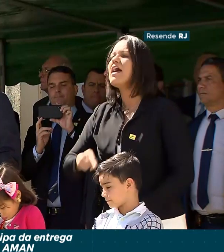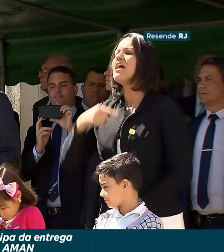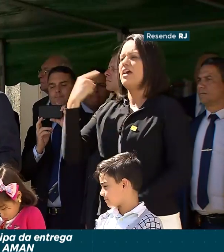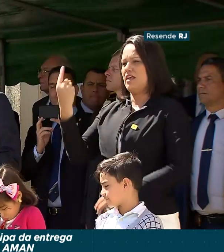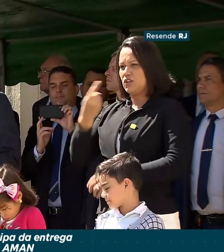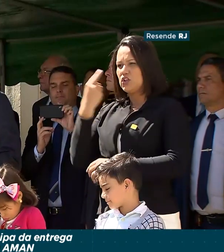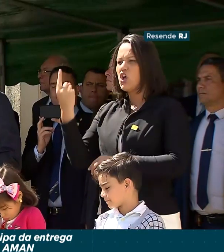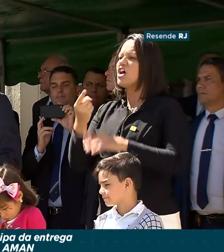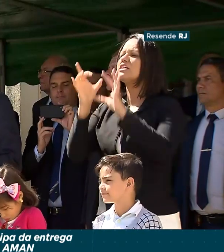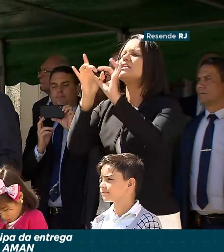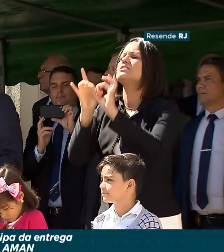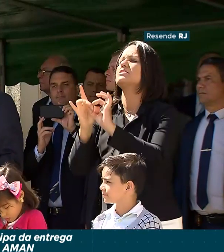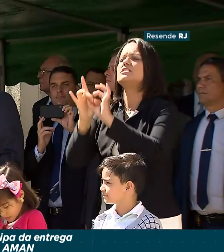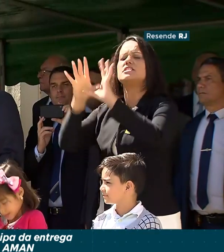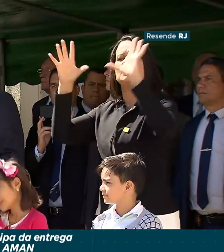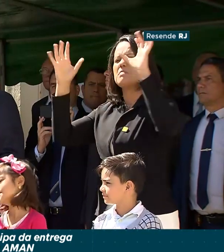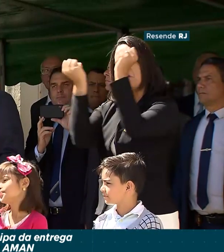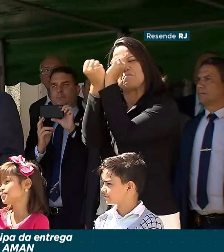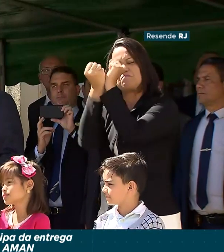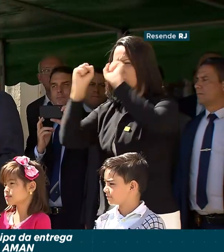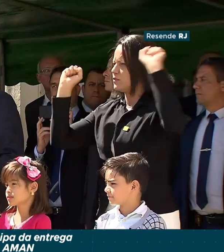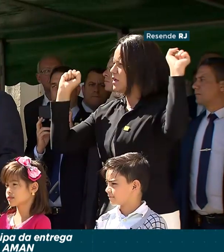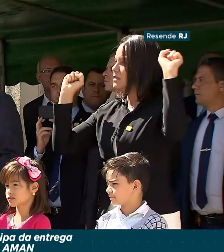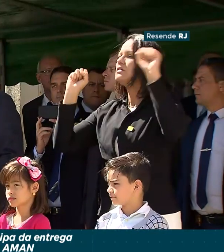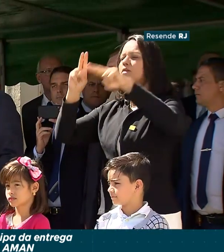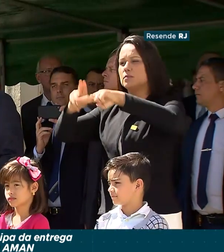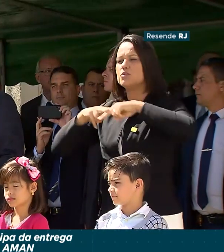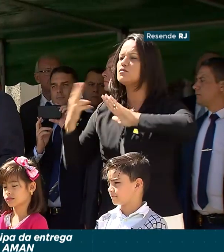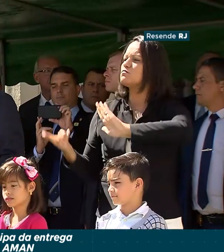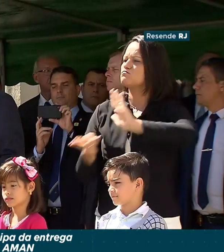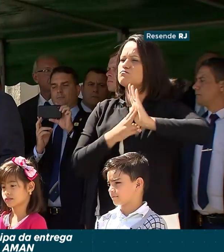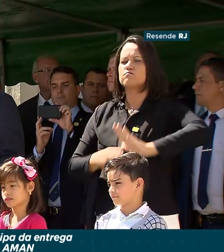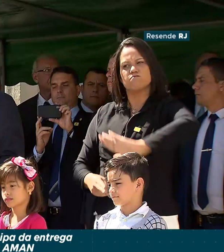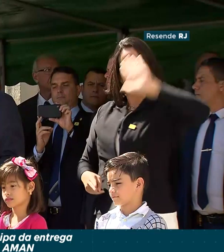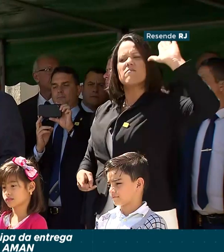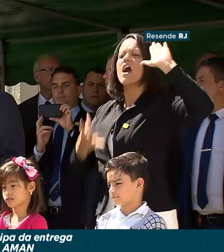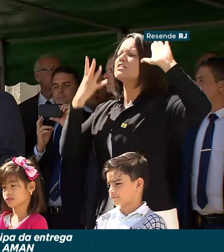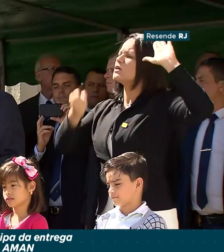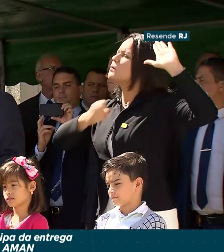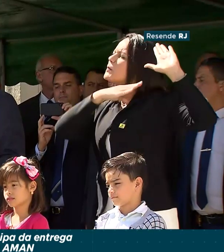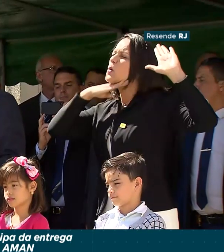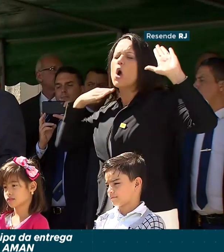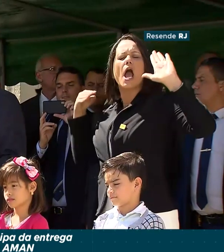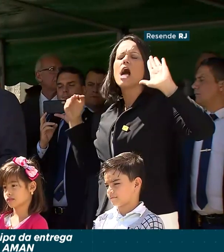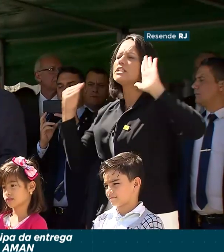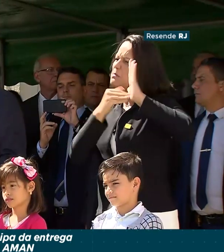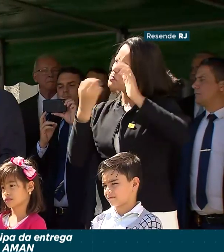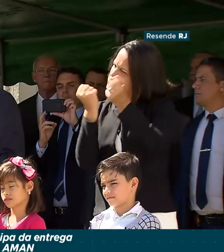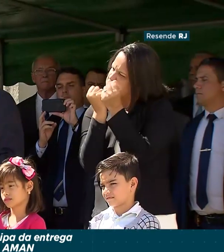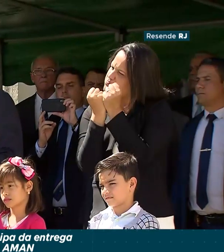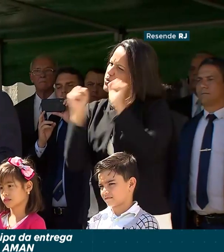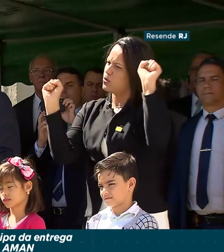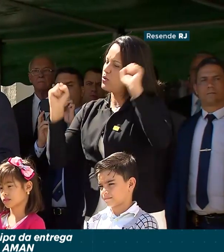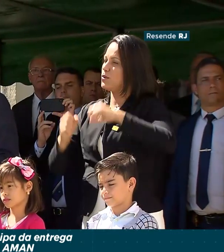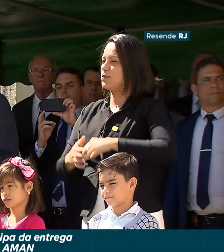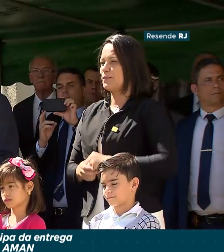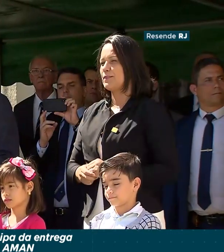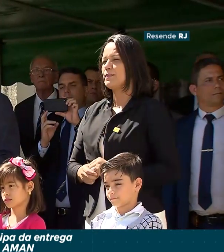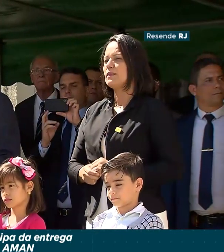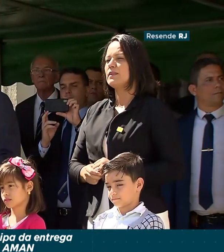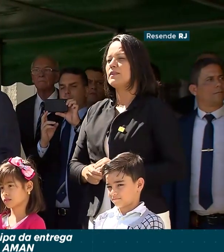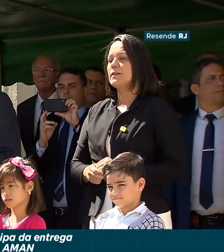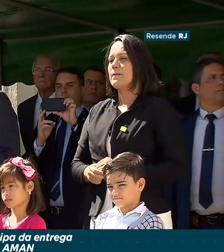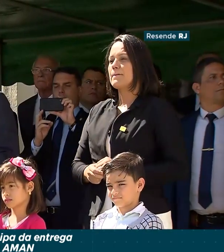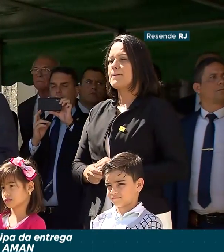nossa liberdade. E por ela juramos dar a nossa vida, se preciso for.